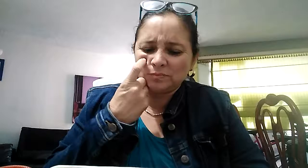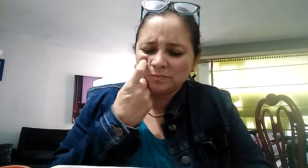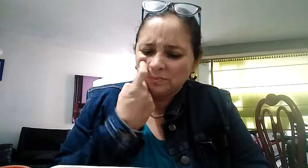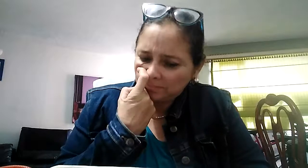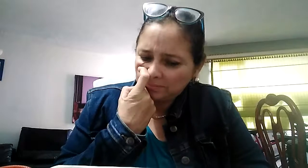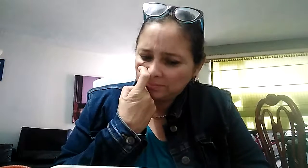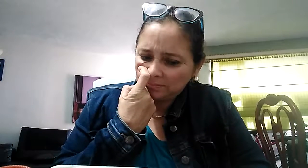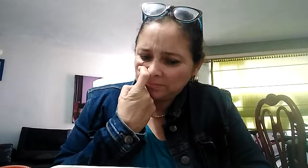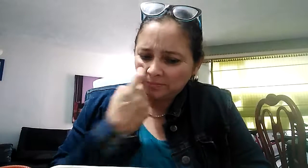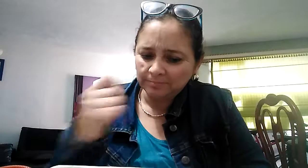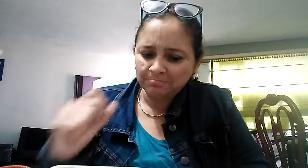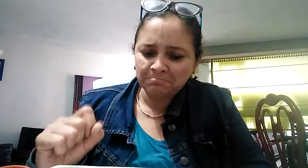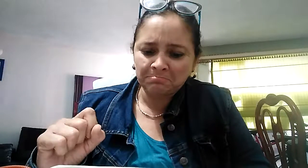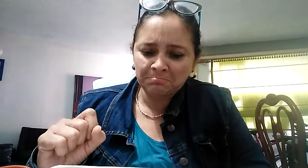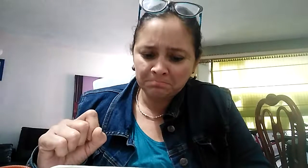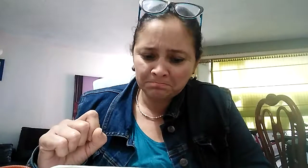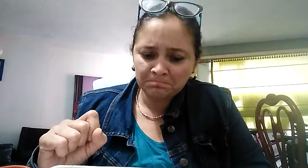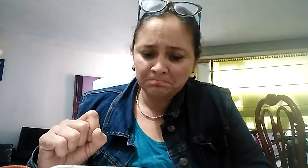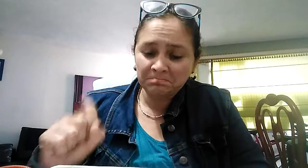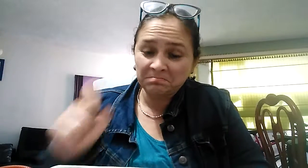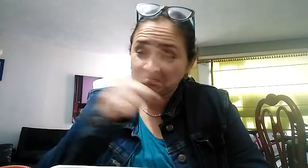¡Que viva el sonido!